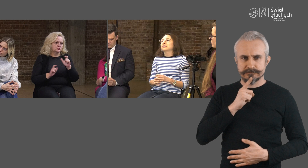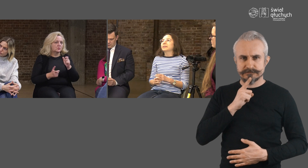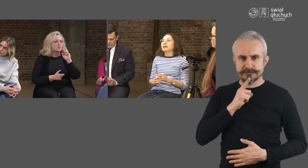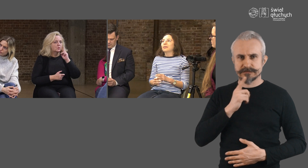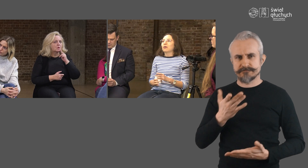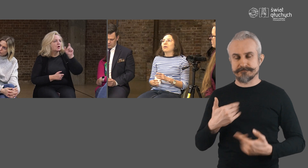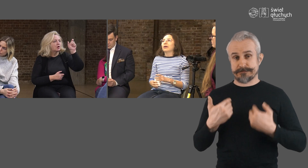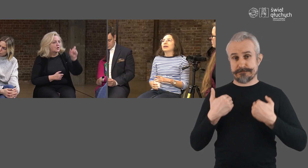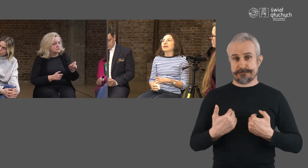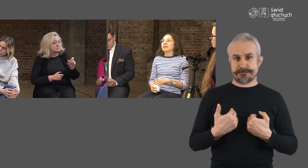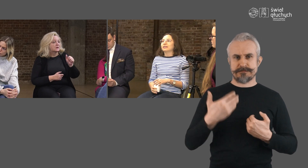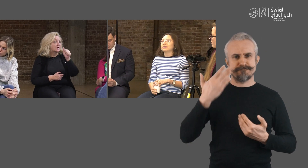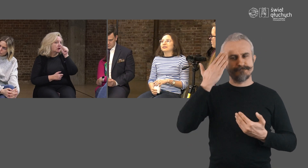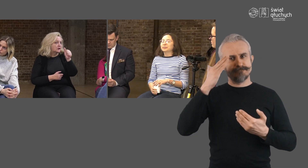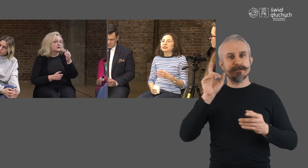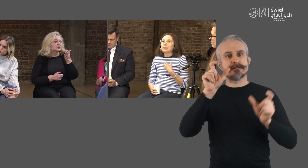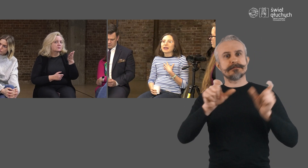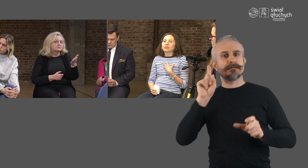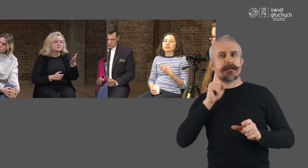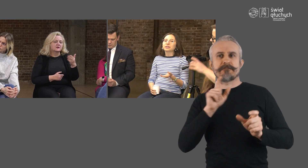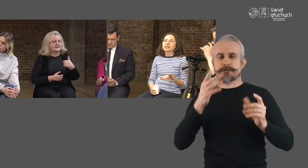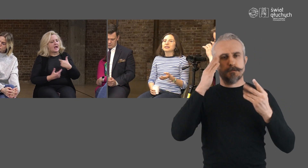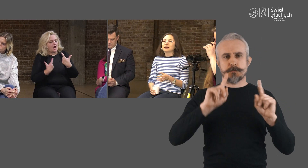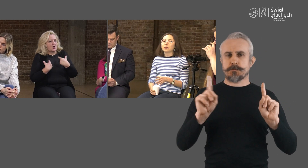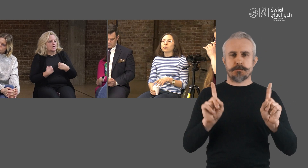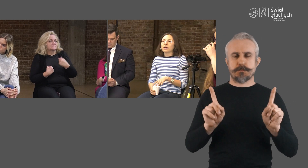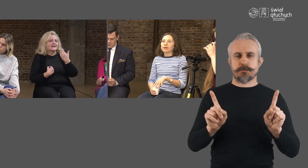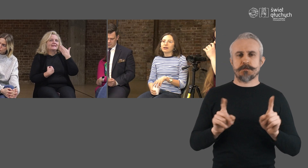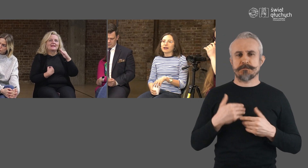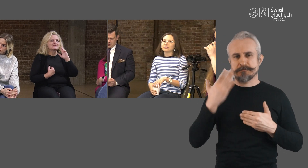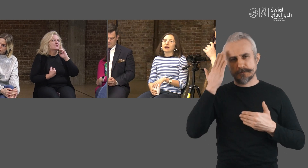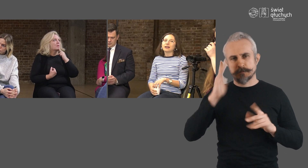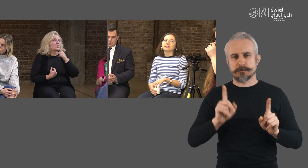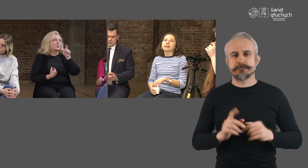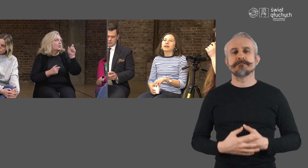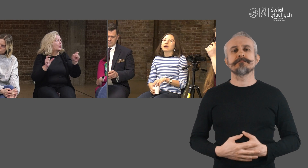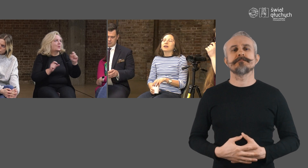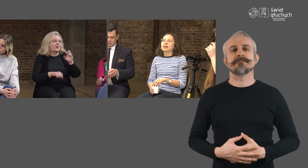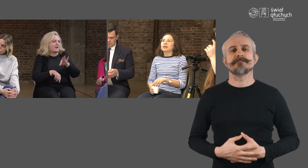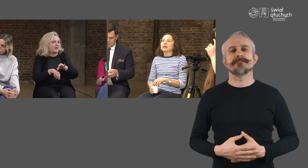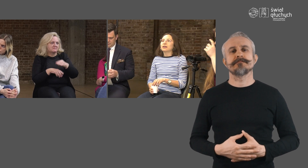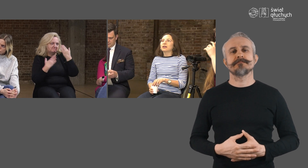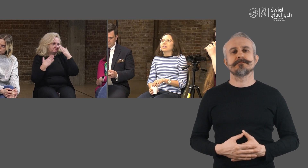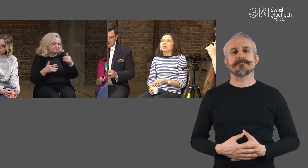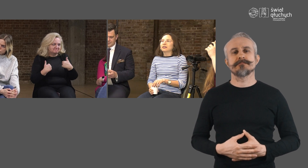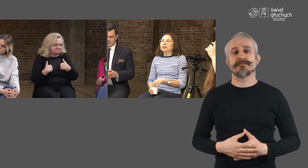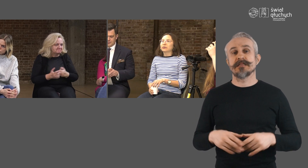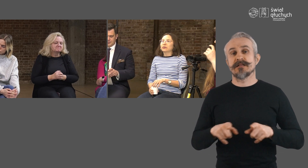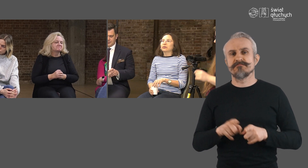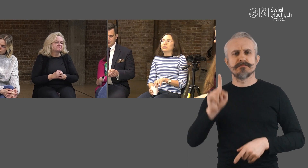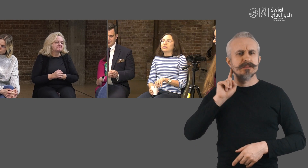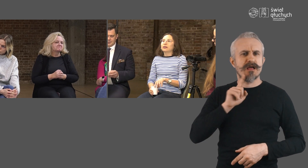głuche osoby nie mogą, przynajmniej ja osobiście nie znam głuchego lekarza ani